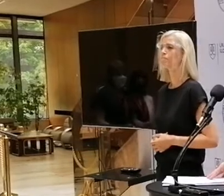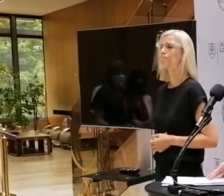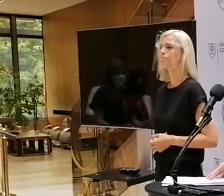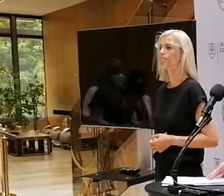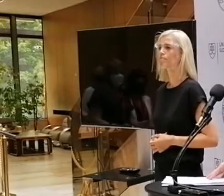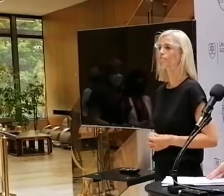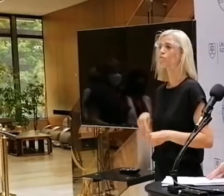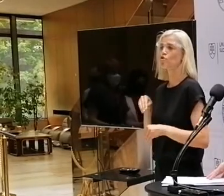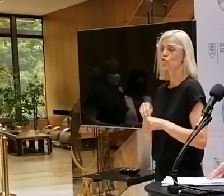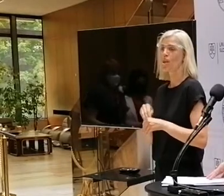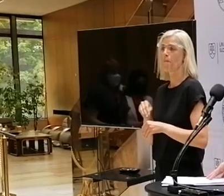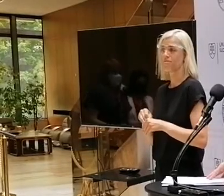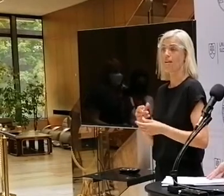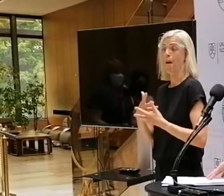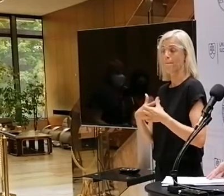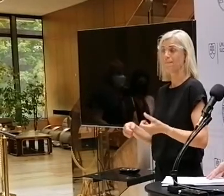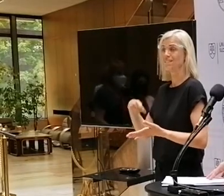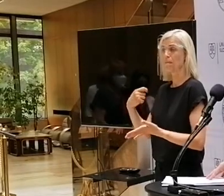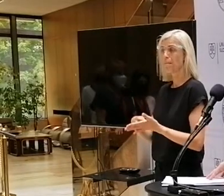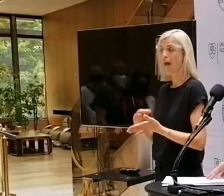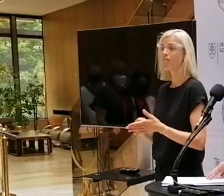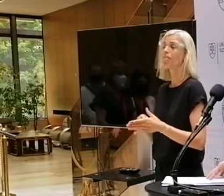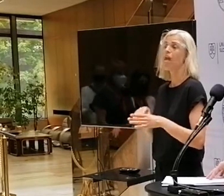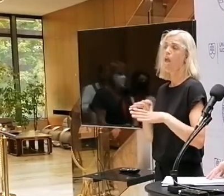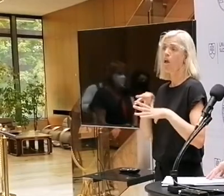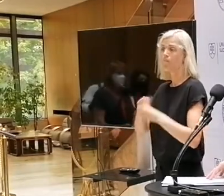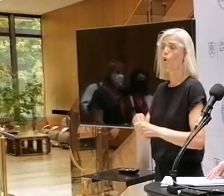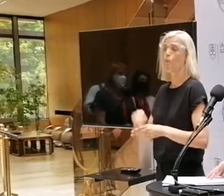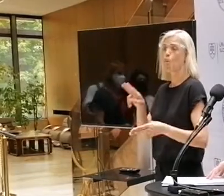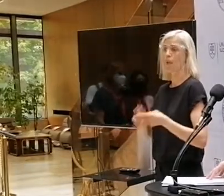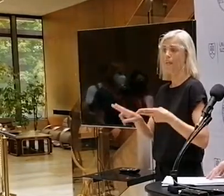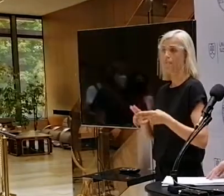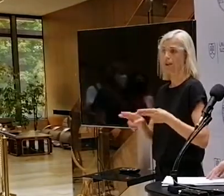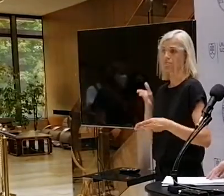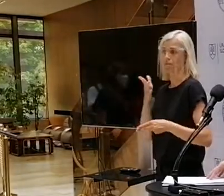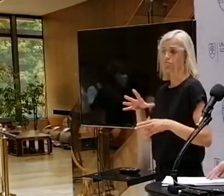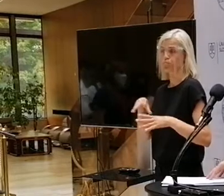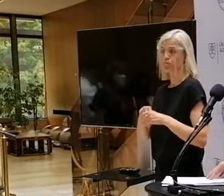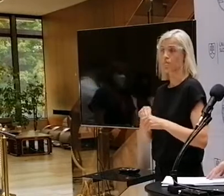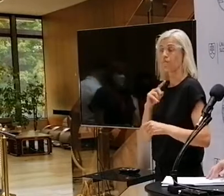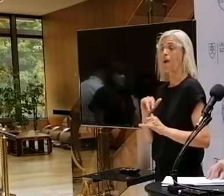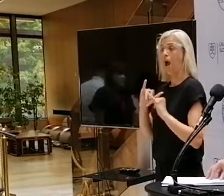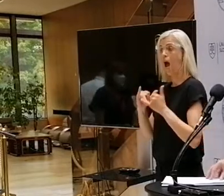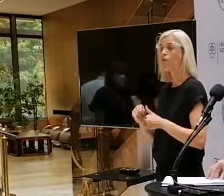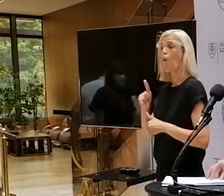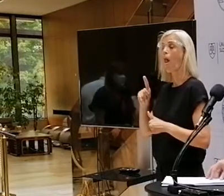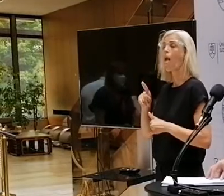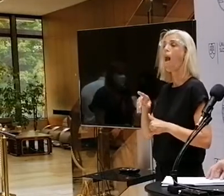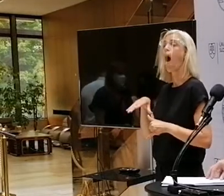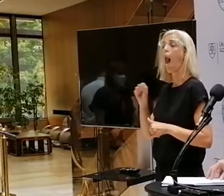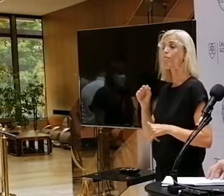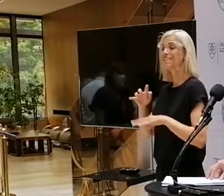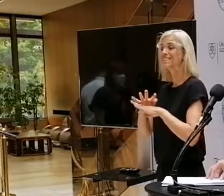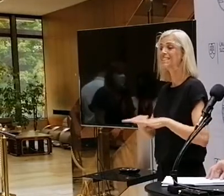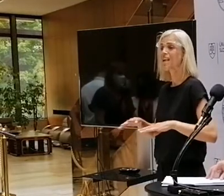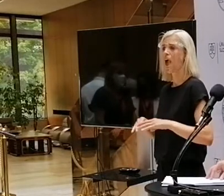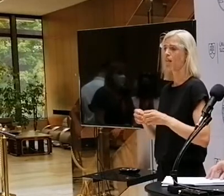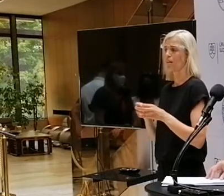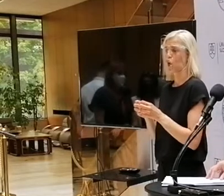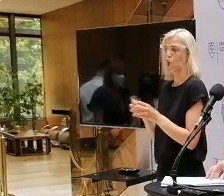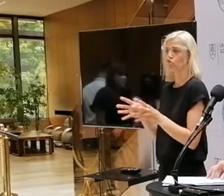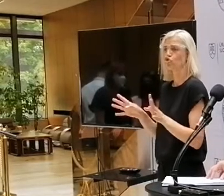k tomu poradenstvu zadarmo v rámci teda tých úradov práce. Áno, ale najmä, aby tá sieť sa rozšírila a aby jednoducho